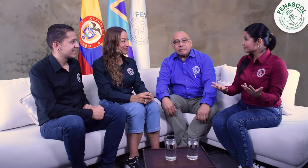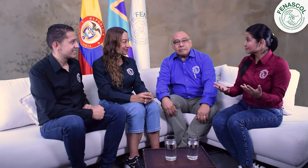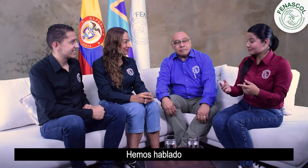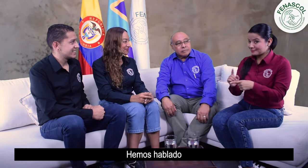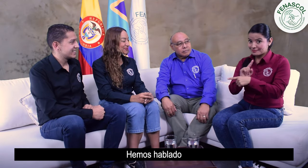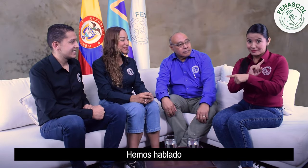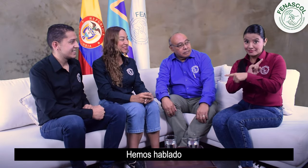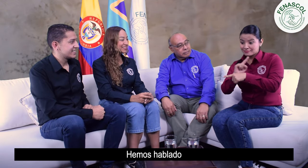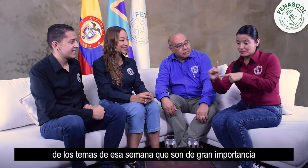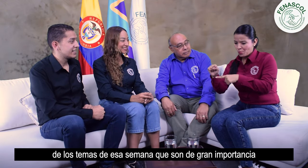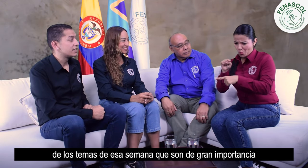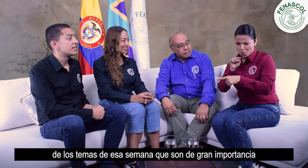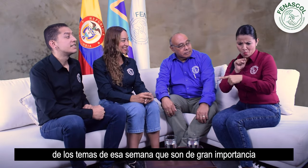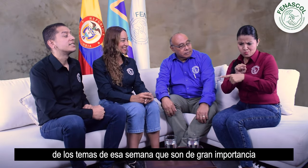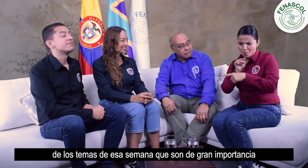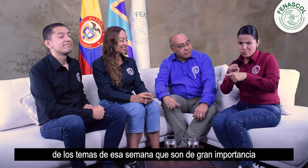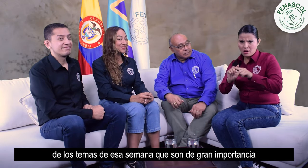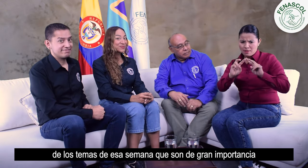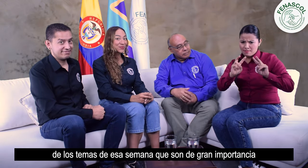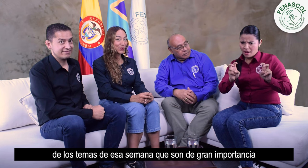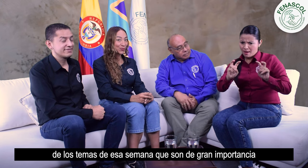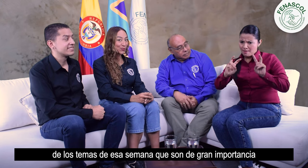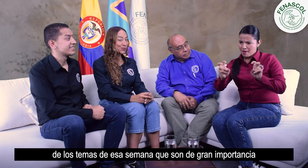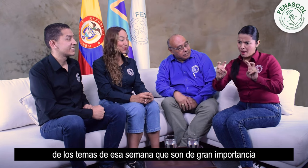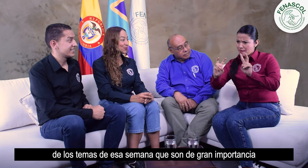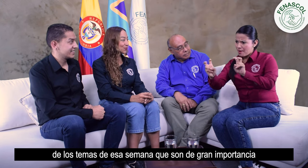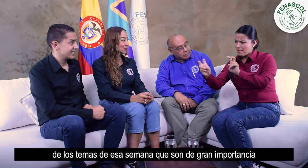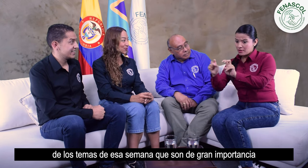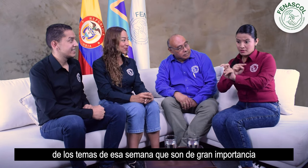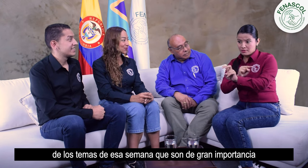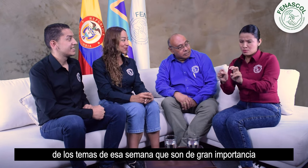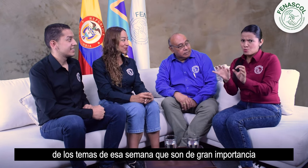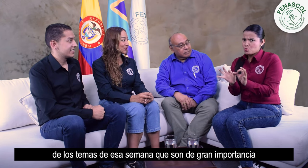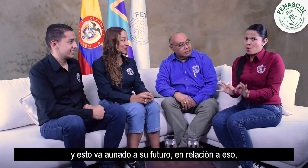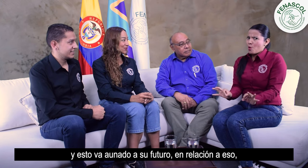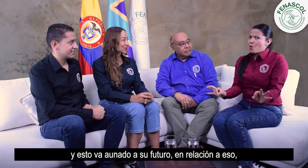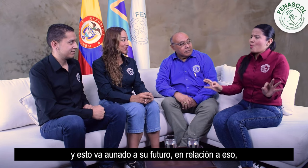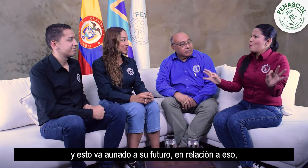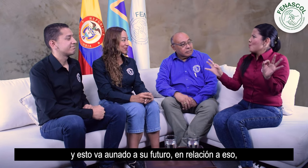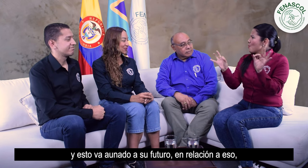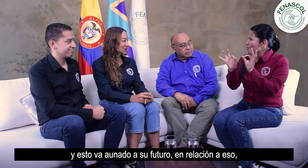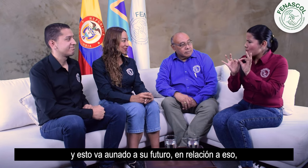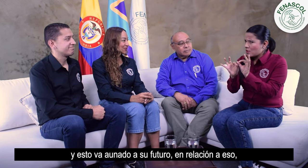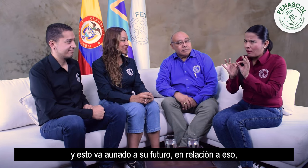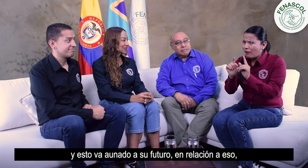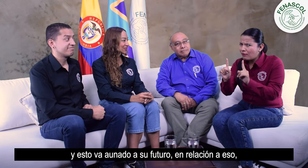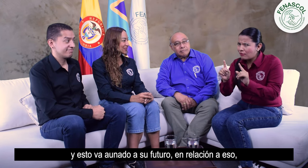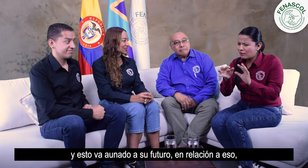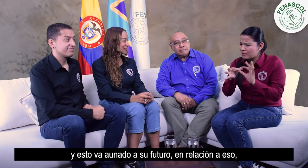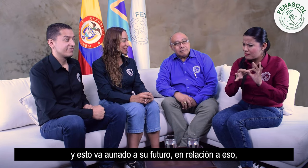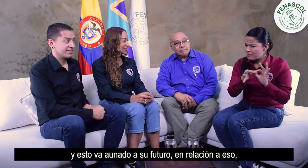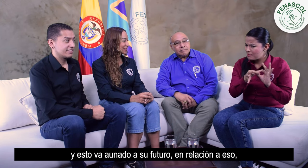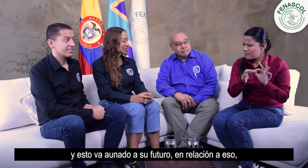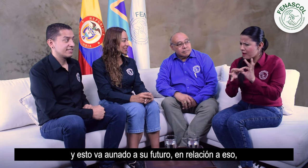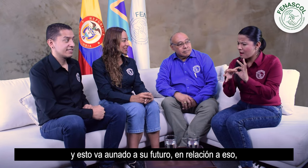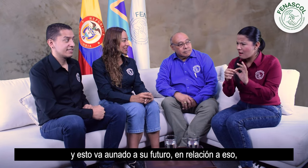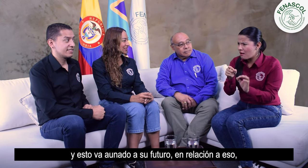Hemos hablado de los temas de esa semana que son de gran importancia y esto va aunado a su futuro. En relación a eso,